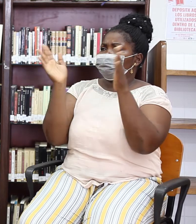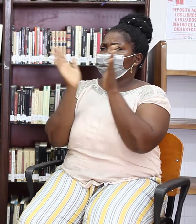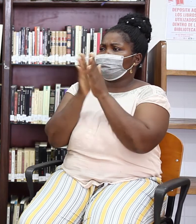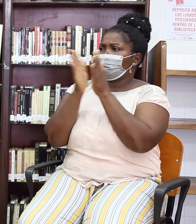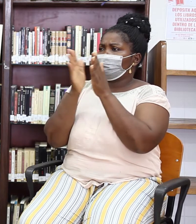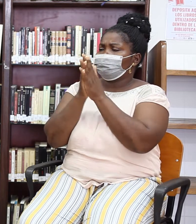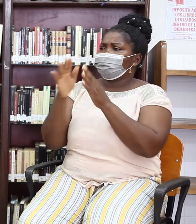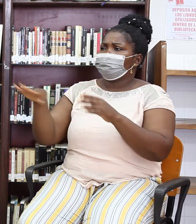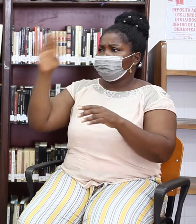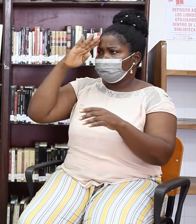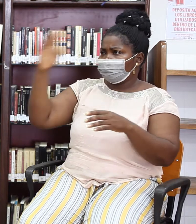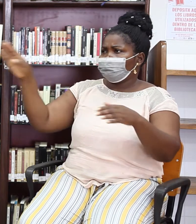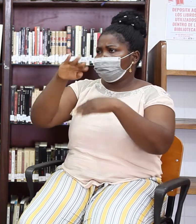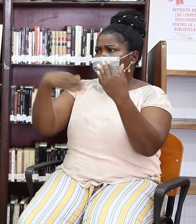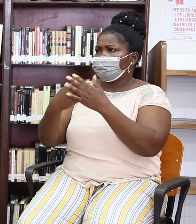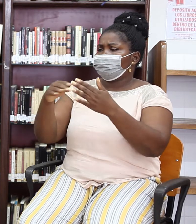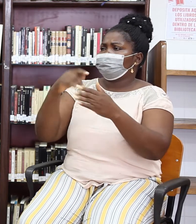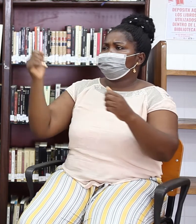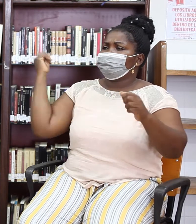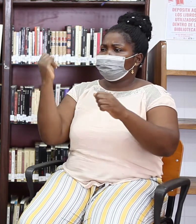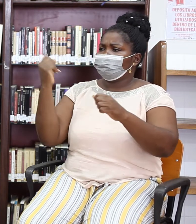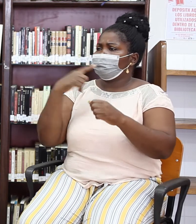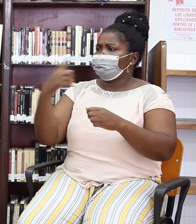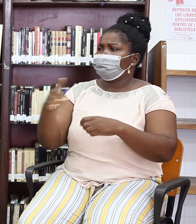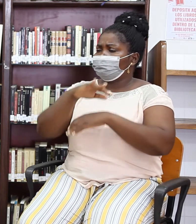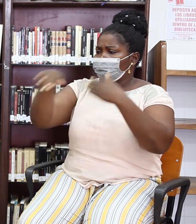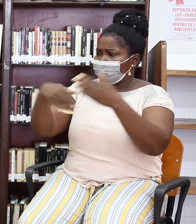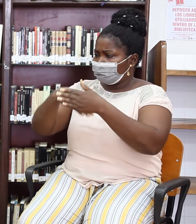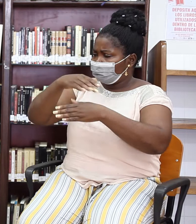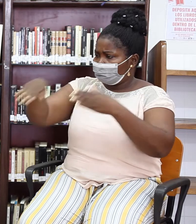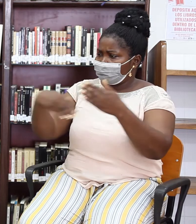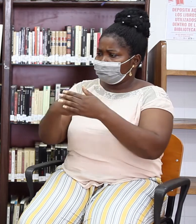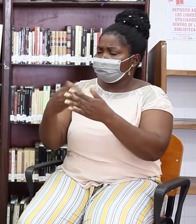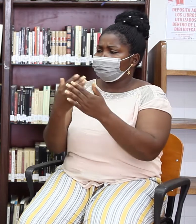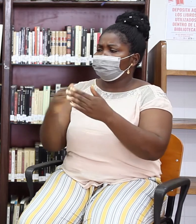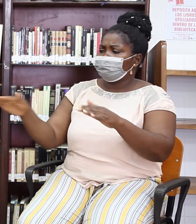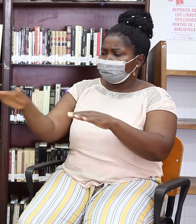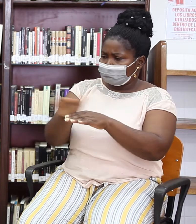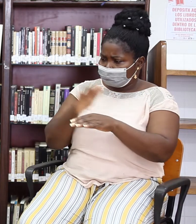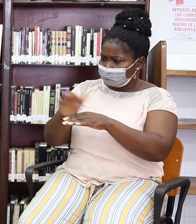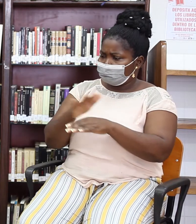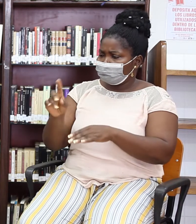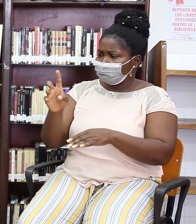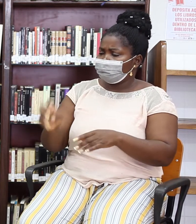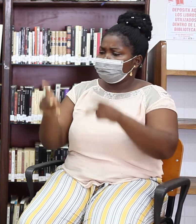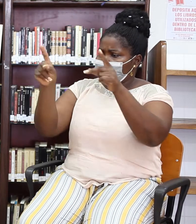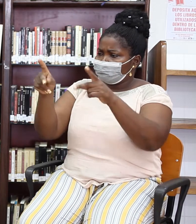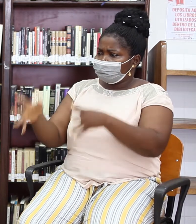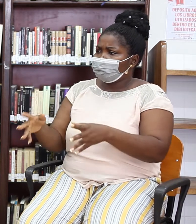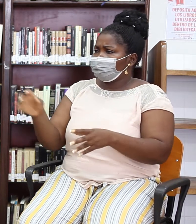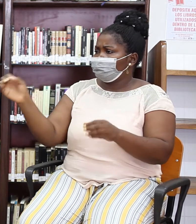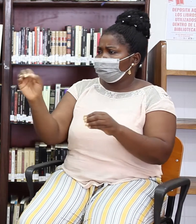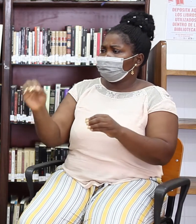y sus soldados, armados con afiladas lanzas, rodearon por completo la plaza para que